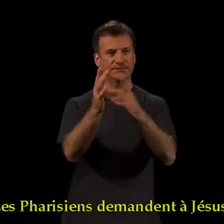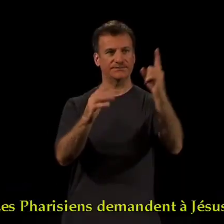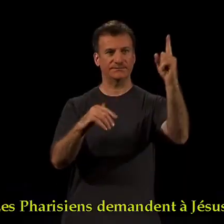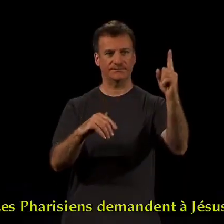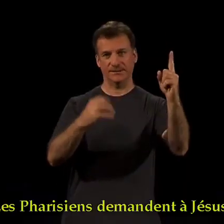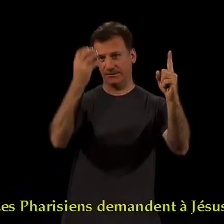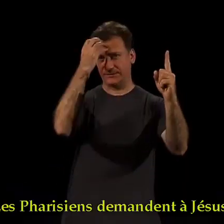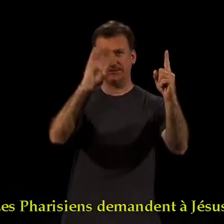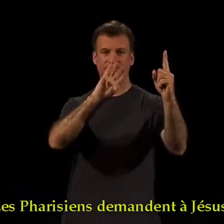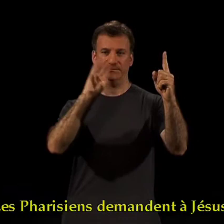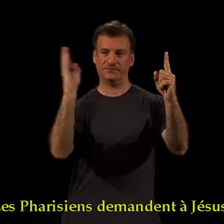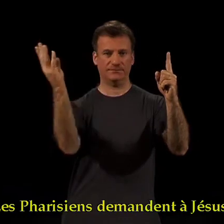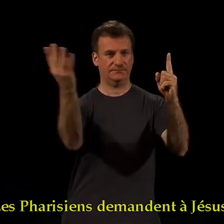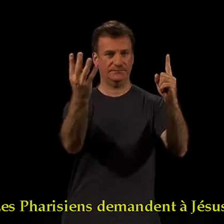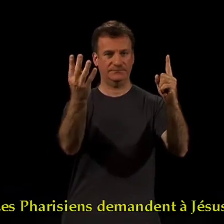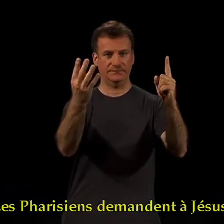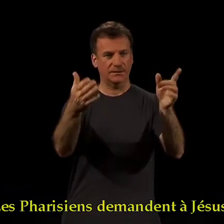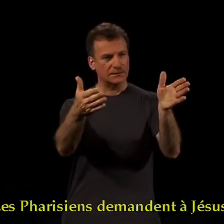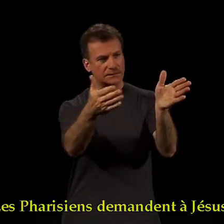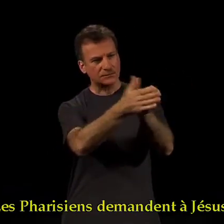Les pharisiens demandent à Jésus: